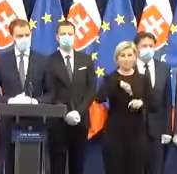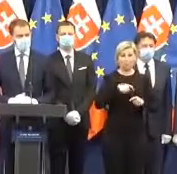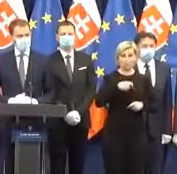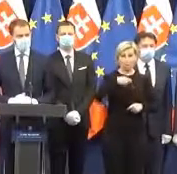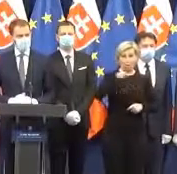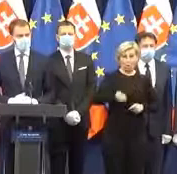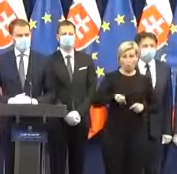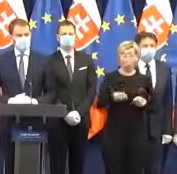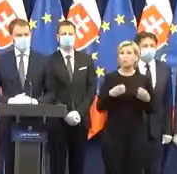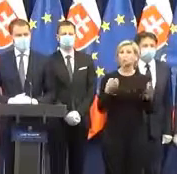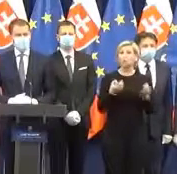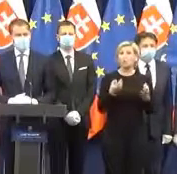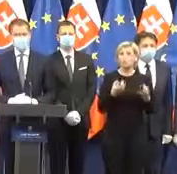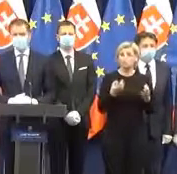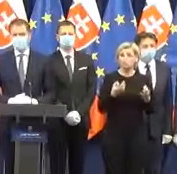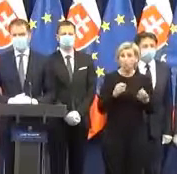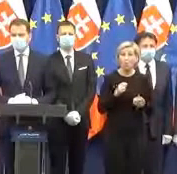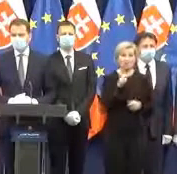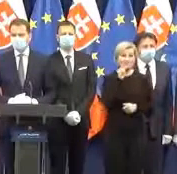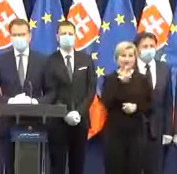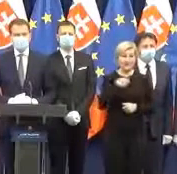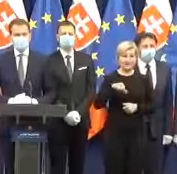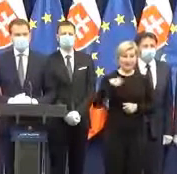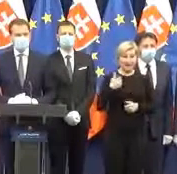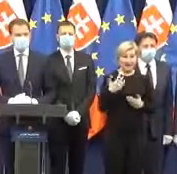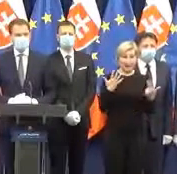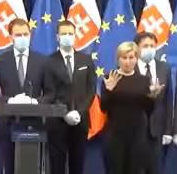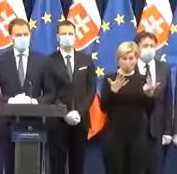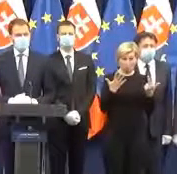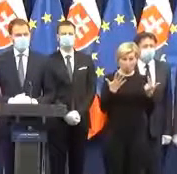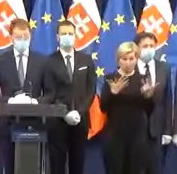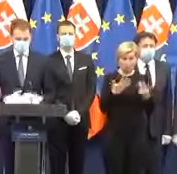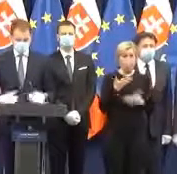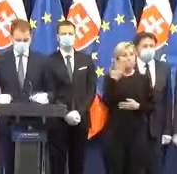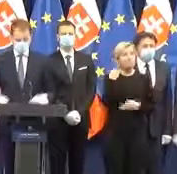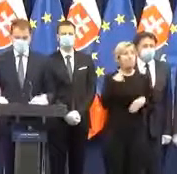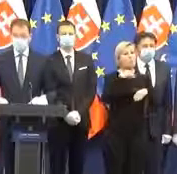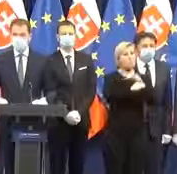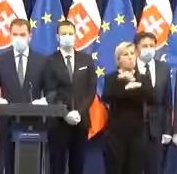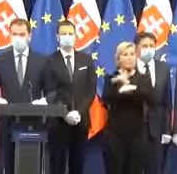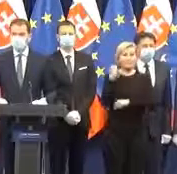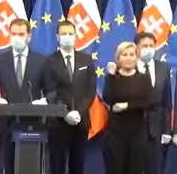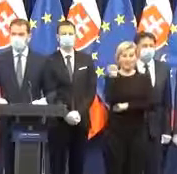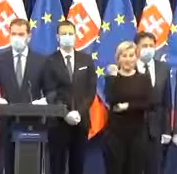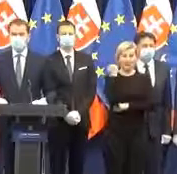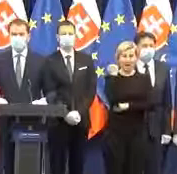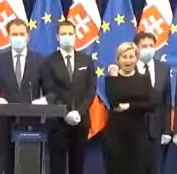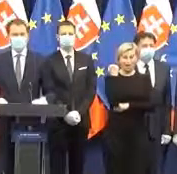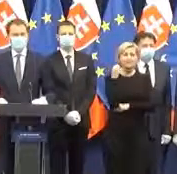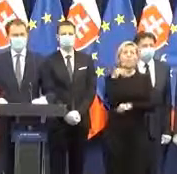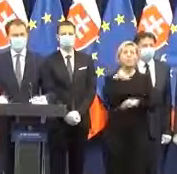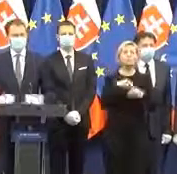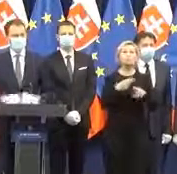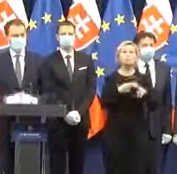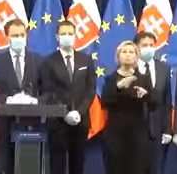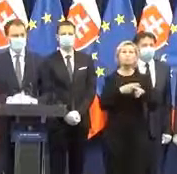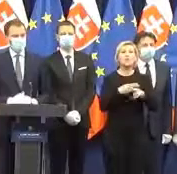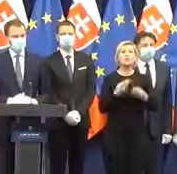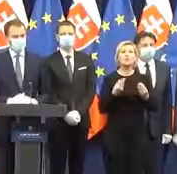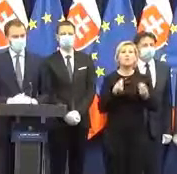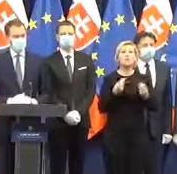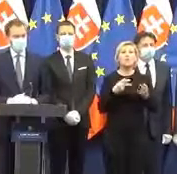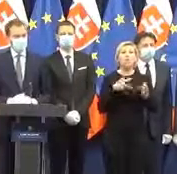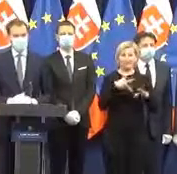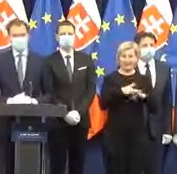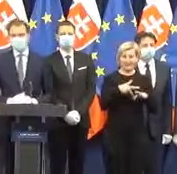jedno z nich je to, že zajtra ráno o 8:00 hodine som oznámil riaditeľovi správy štátnych hmotných rezerv.